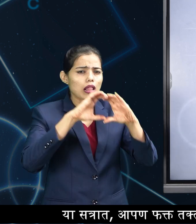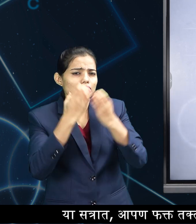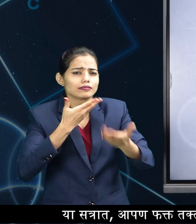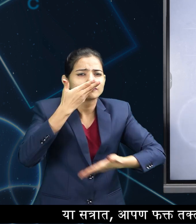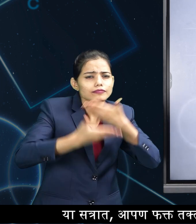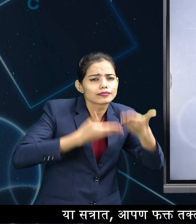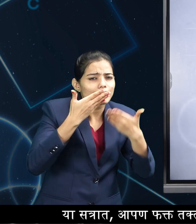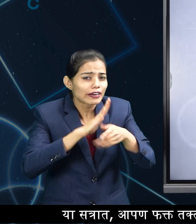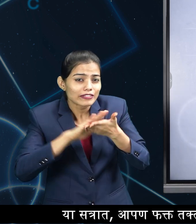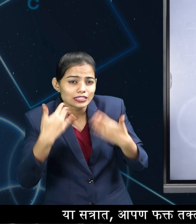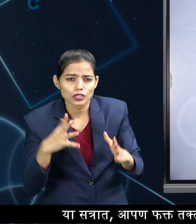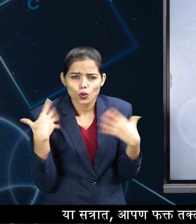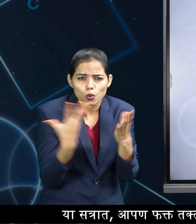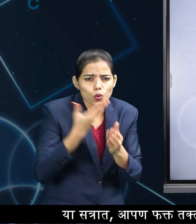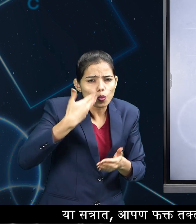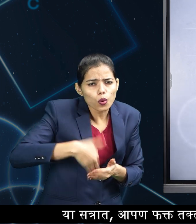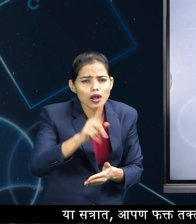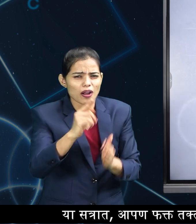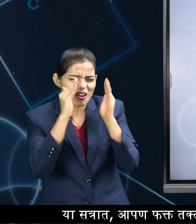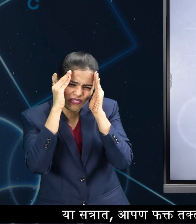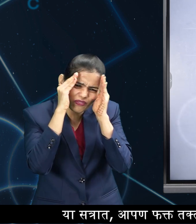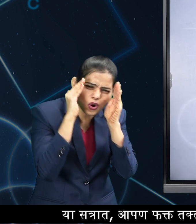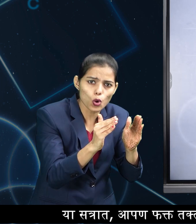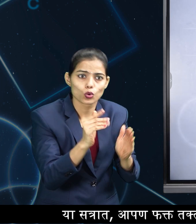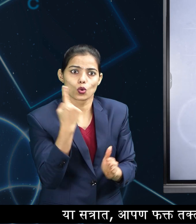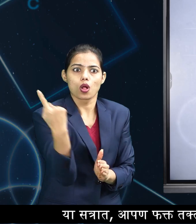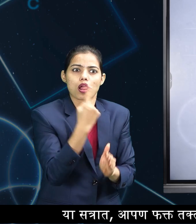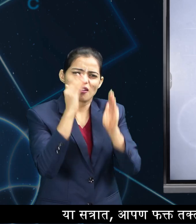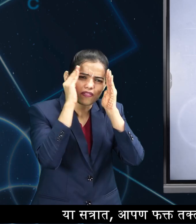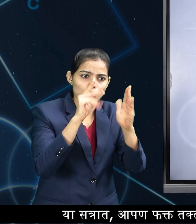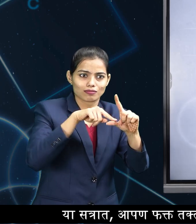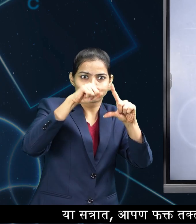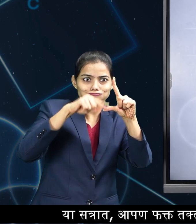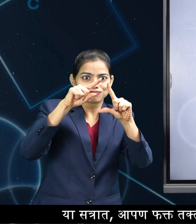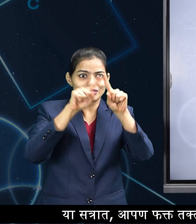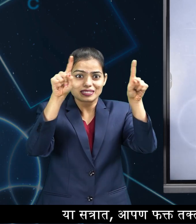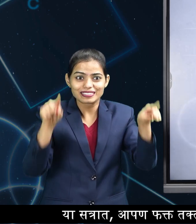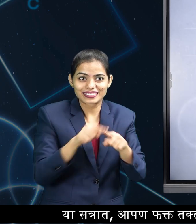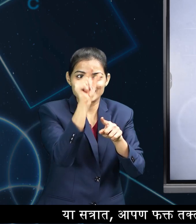या सत्रात आपण फक्त तक्त्याद्वारे माहिती सादरीकरणावर लक्ष केंद्रित करणार आहोत.